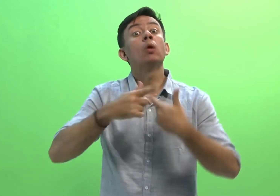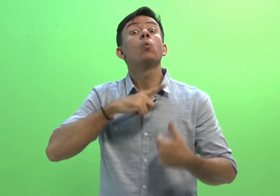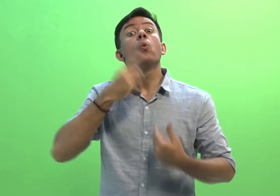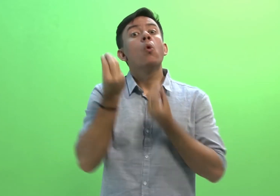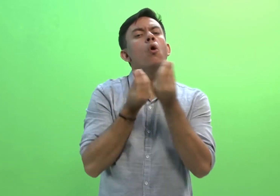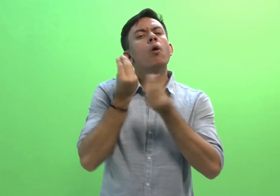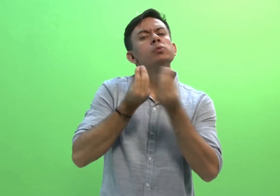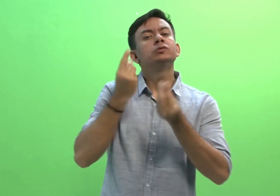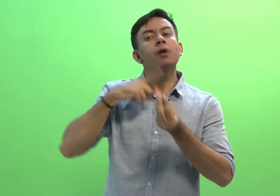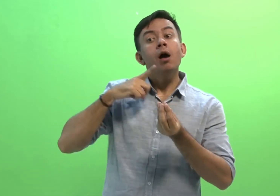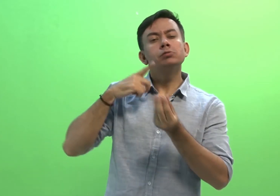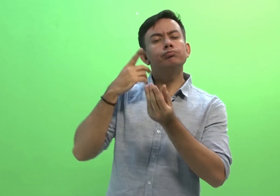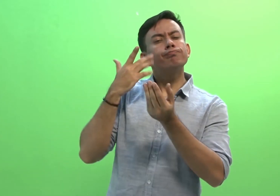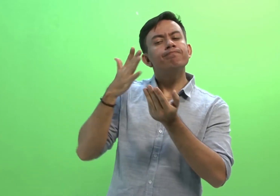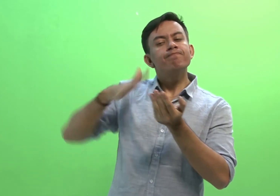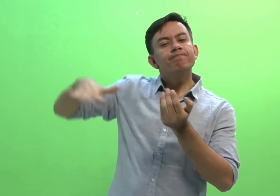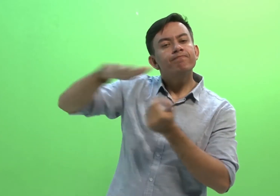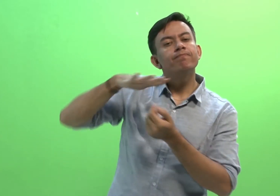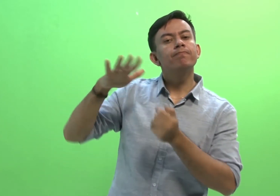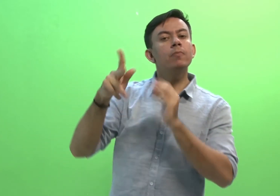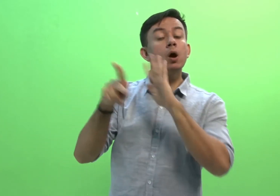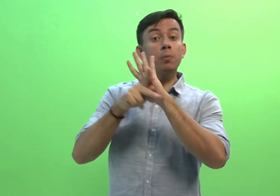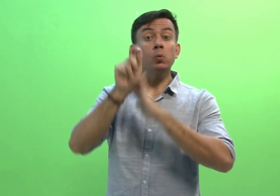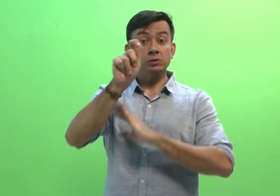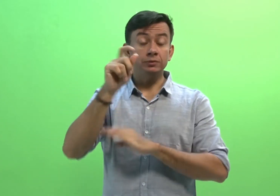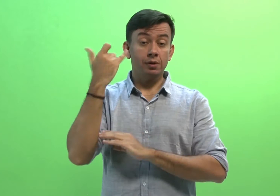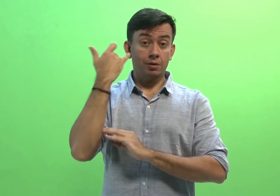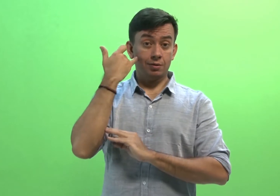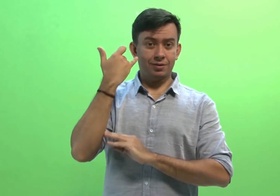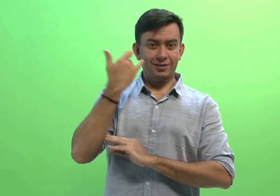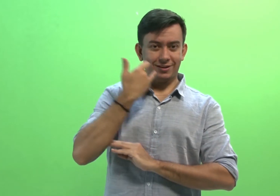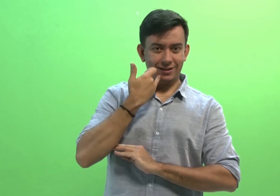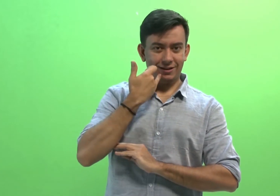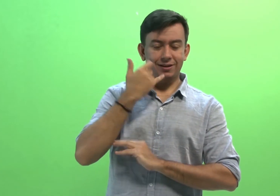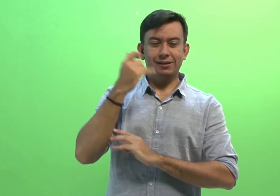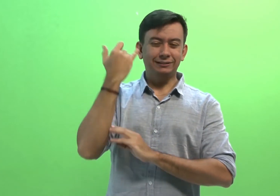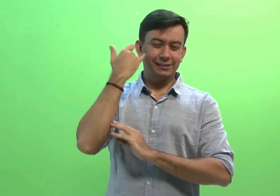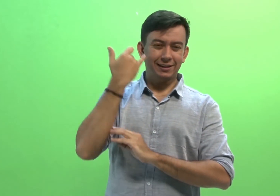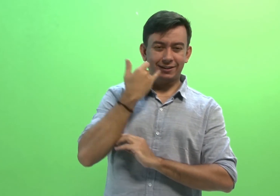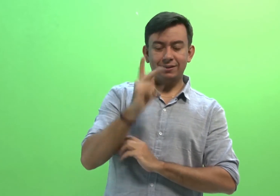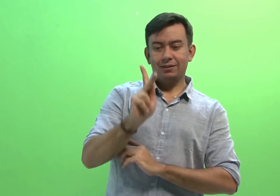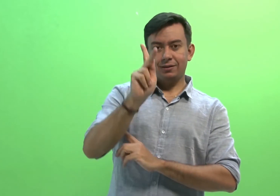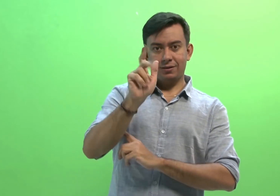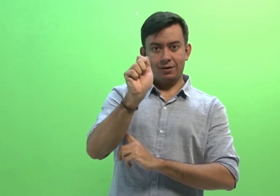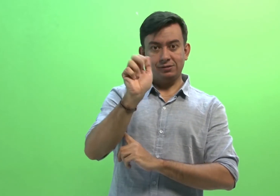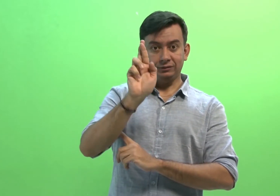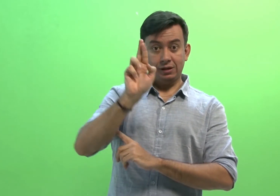Então, veremos como a sociedade, assim como Carnop,